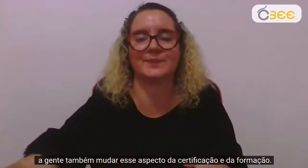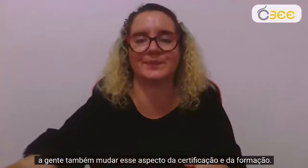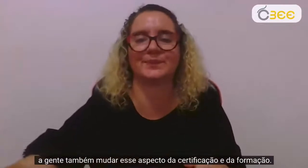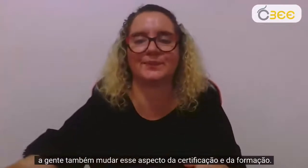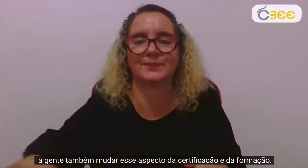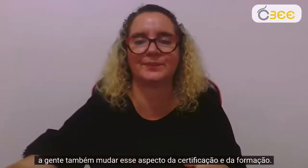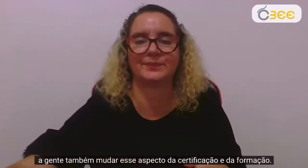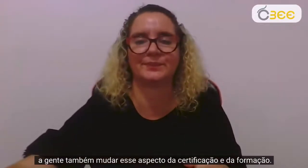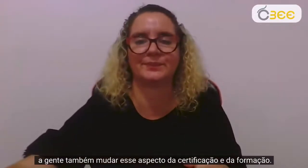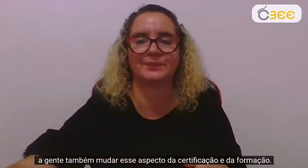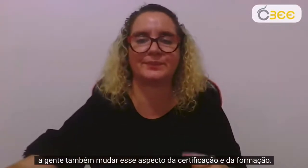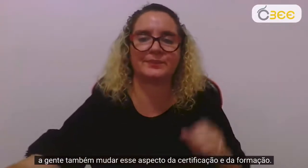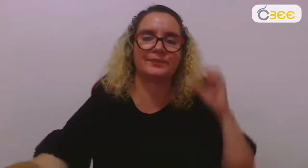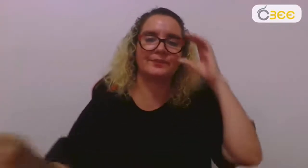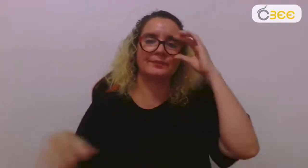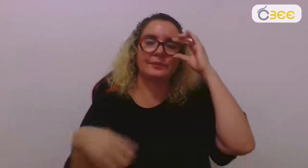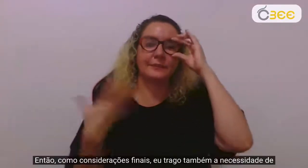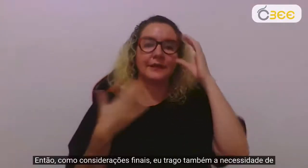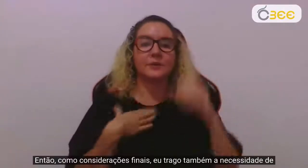e formação.